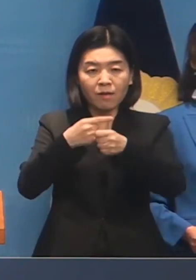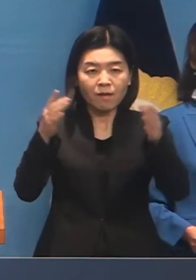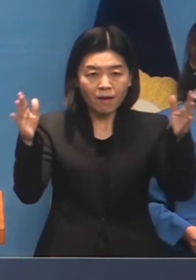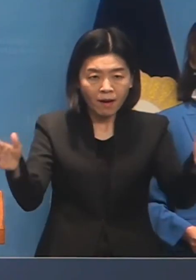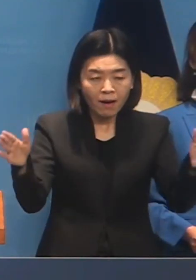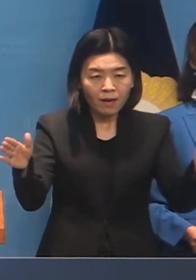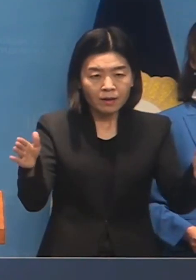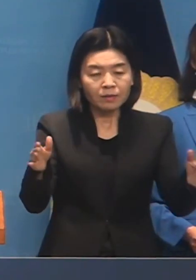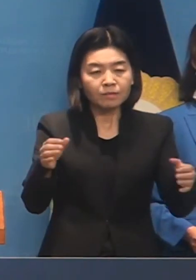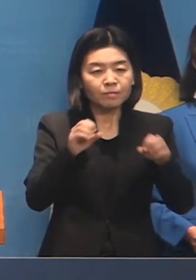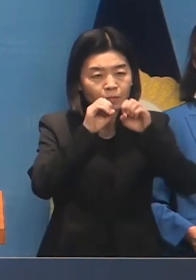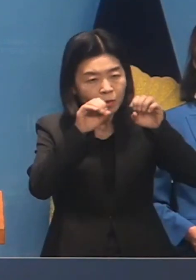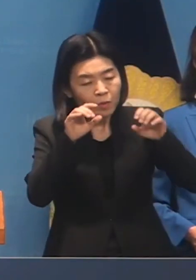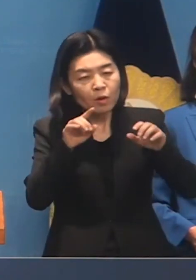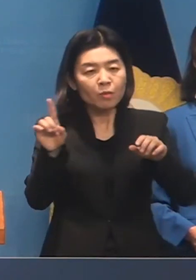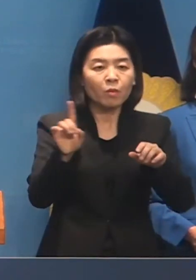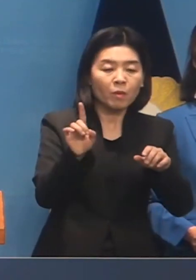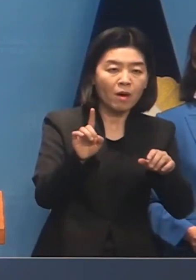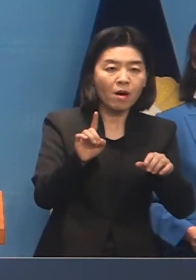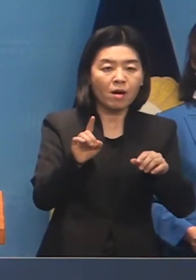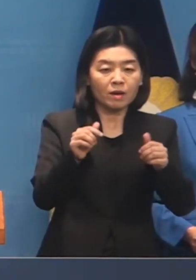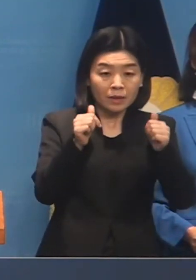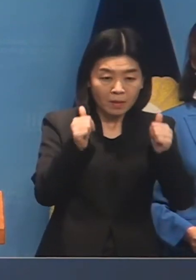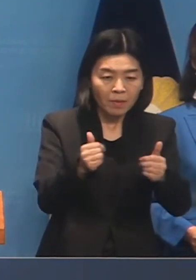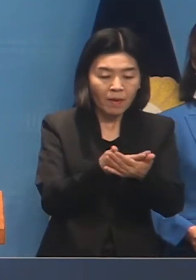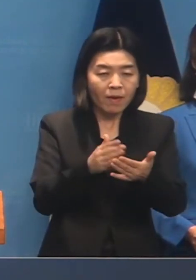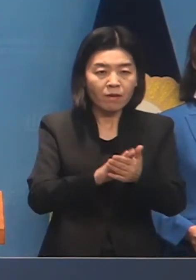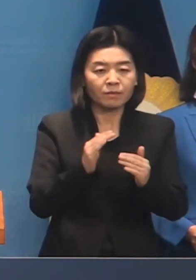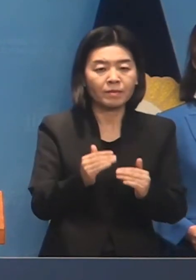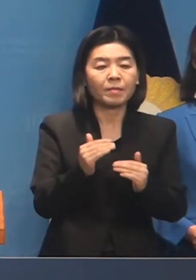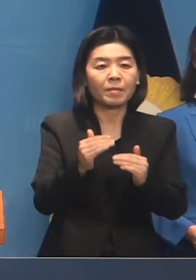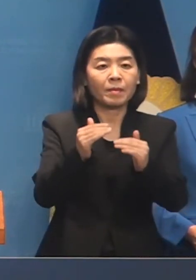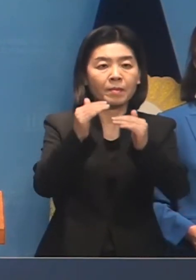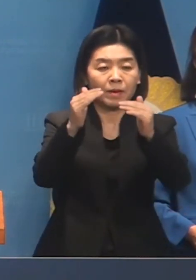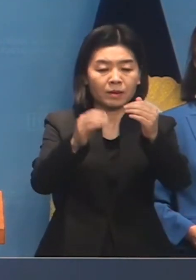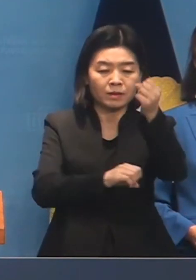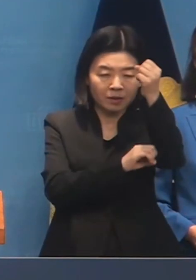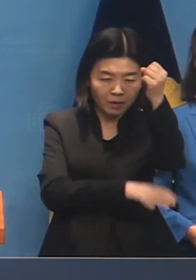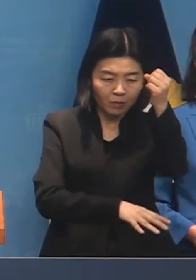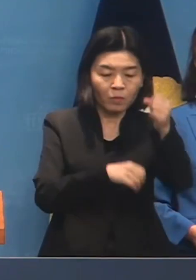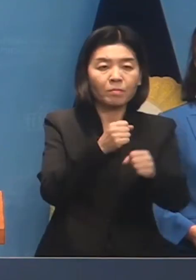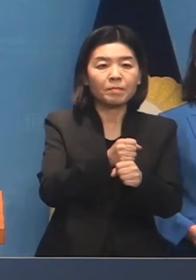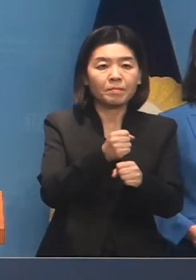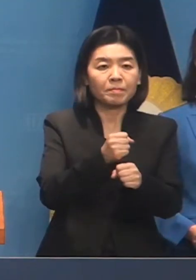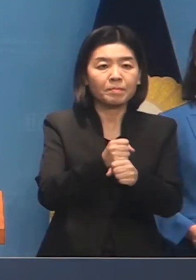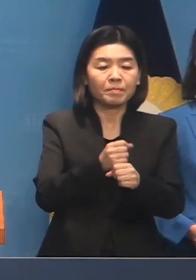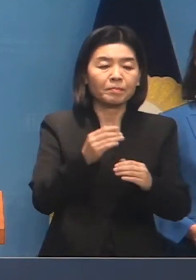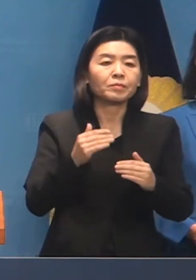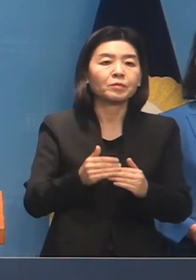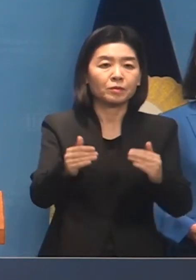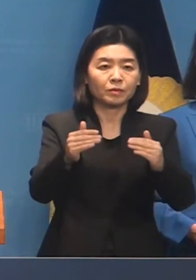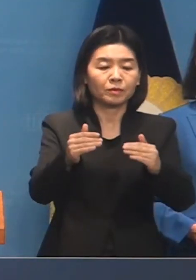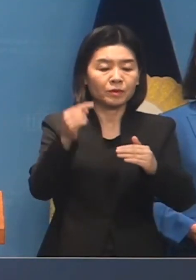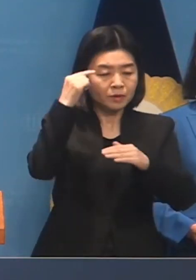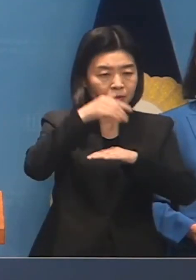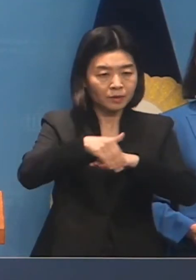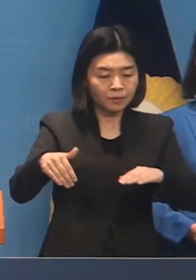거쳐 사법개혁 로드맵이 이행될 수 있도록 기반을 마련하고 추진하겠습니다.